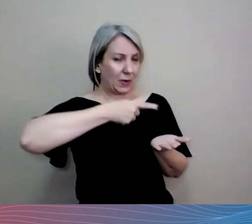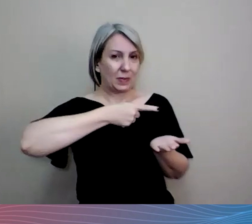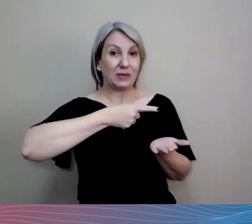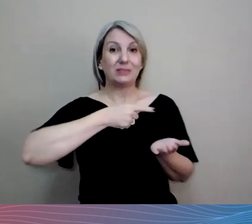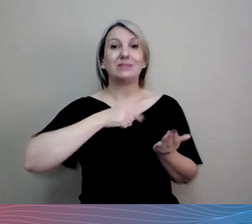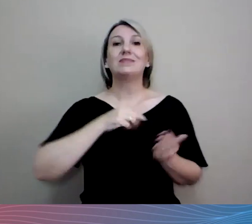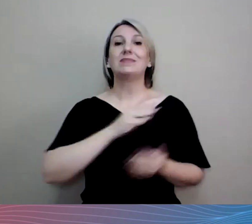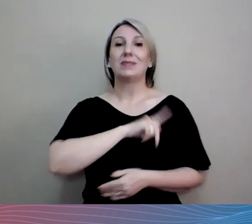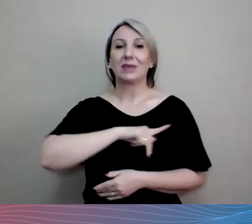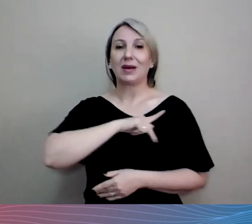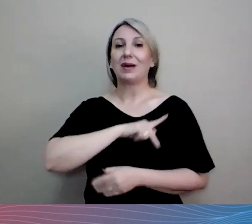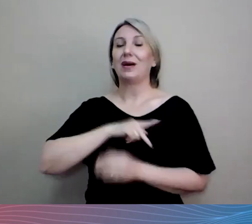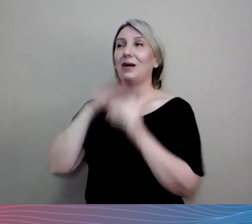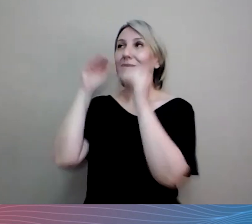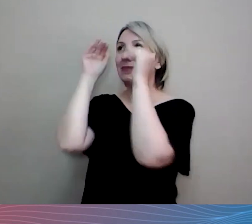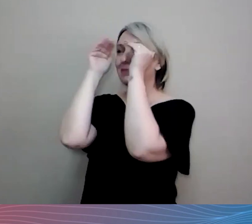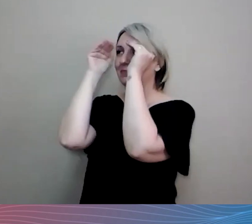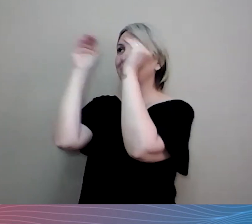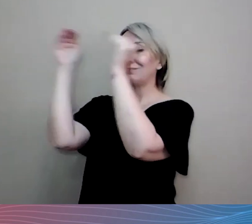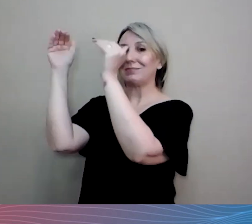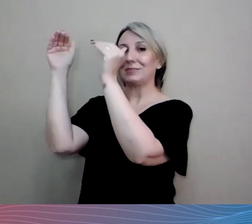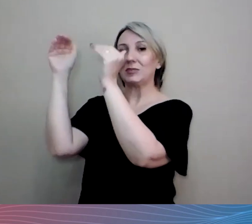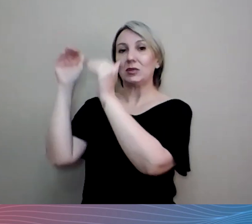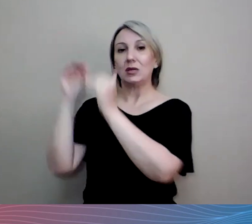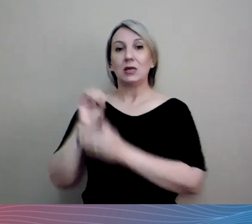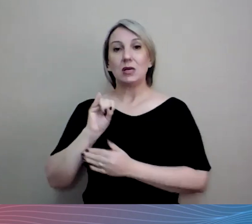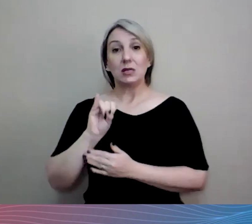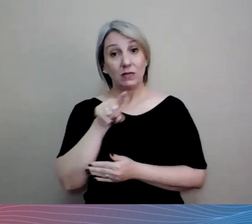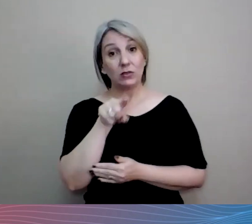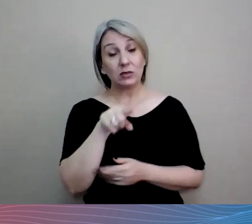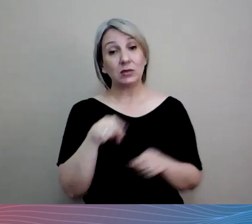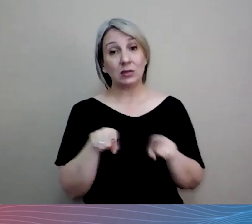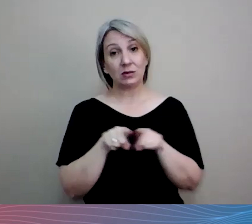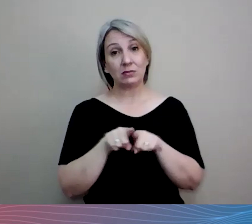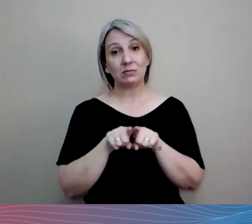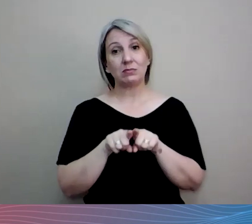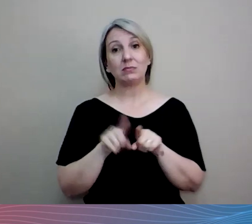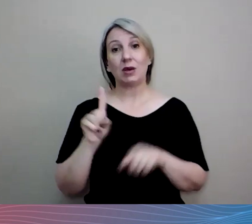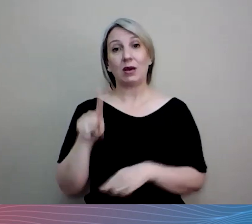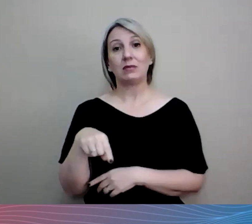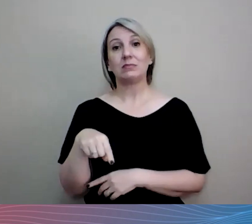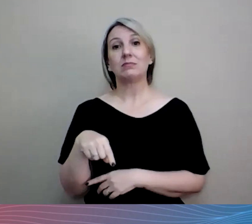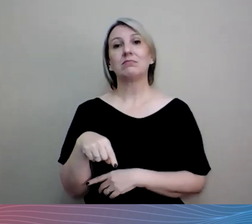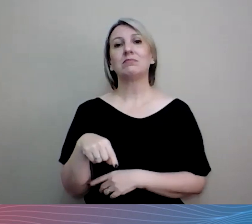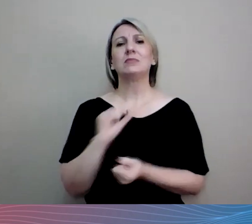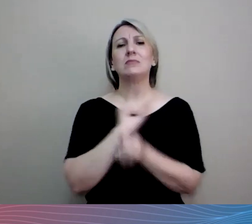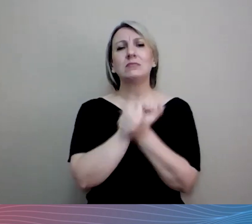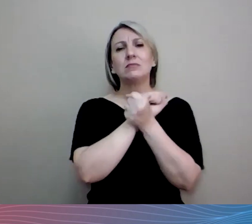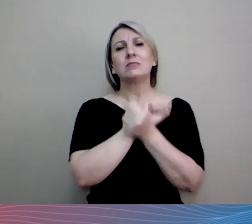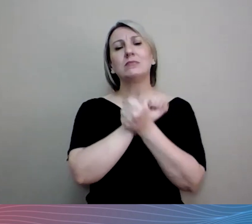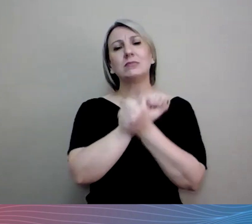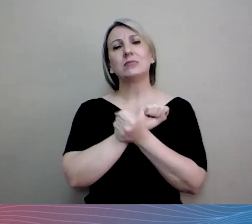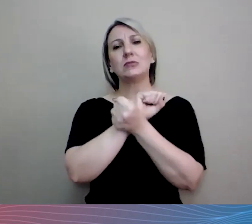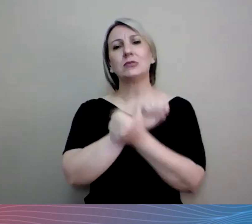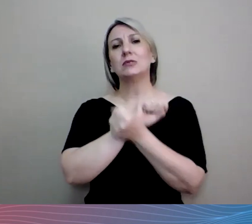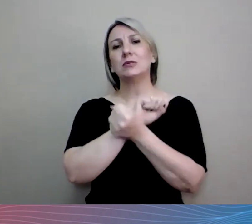Se você é prisioneiro no Senhor, então você demonstra esse fato pelo seu viver e